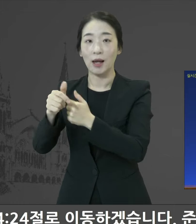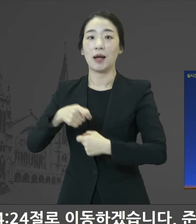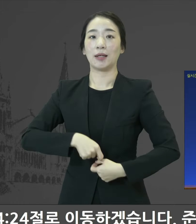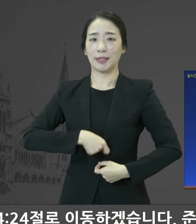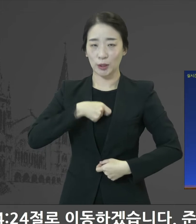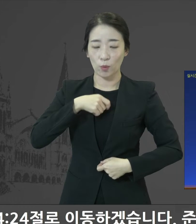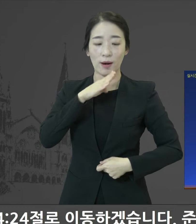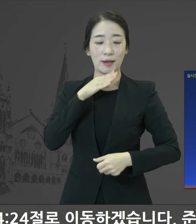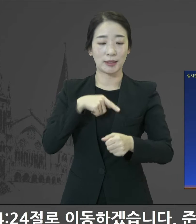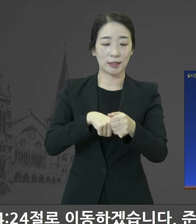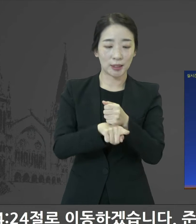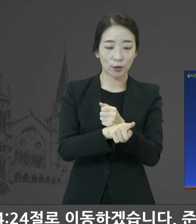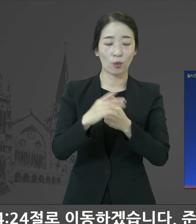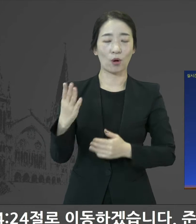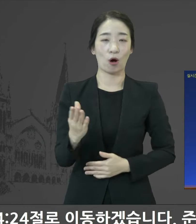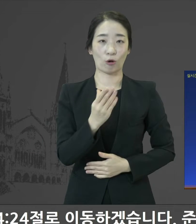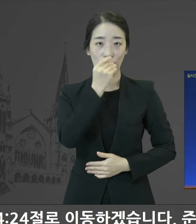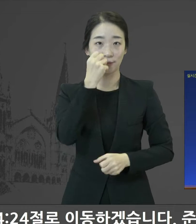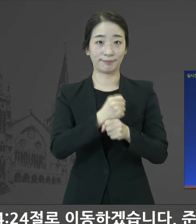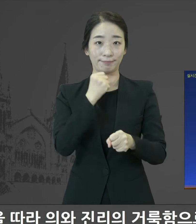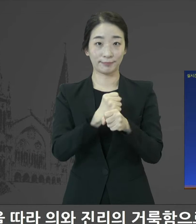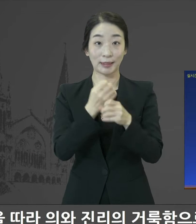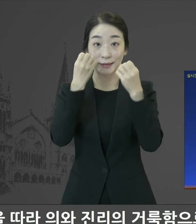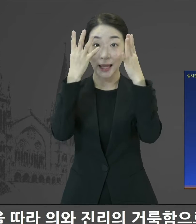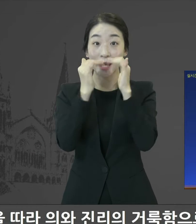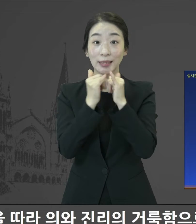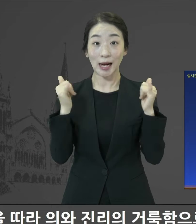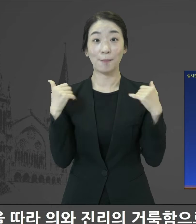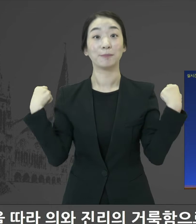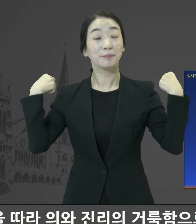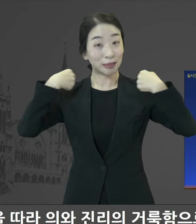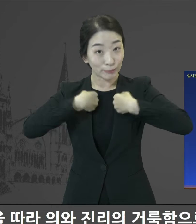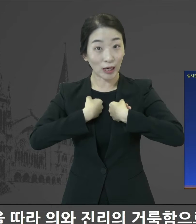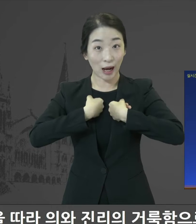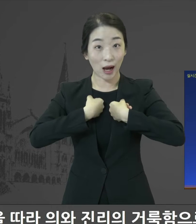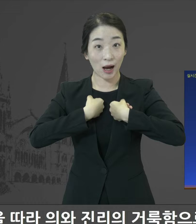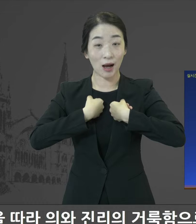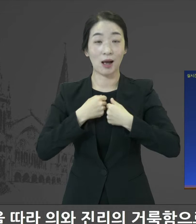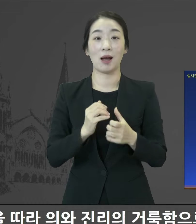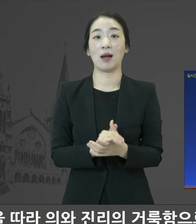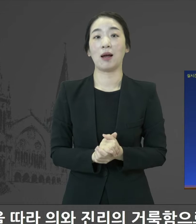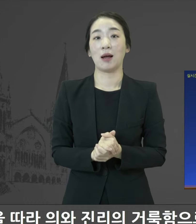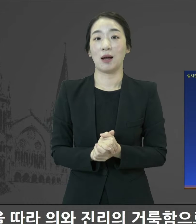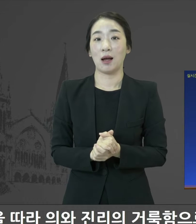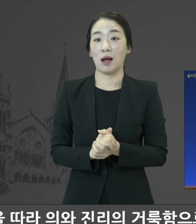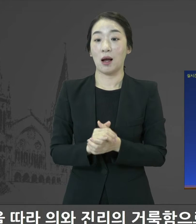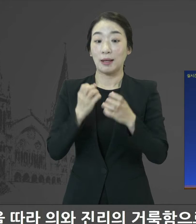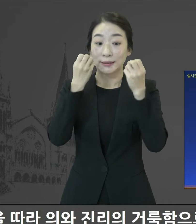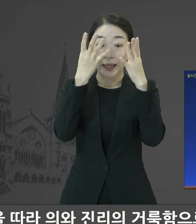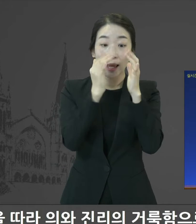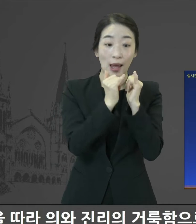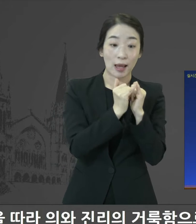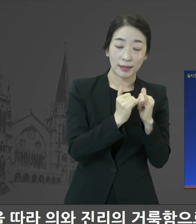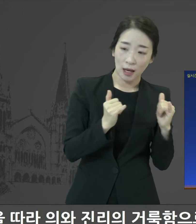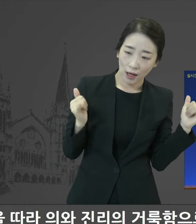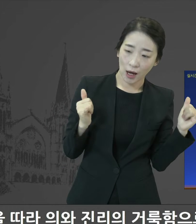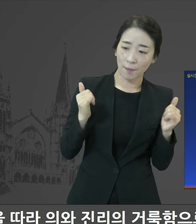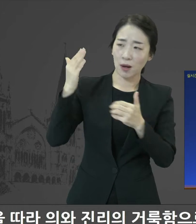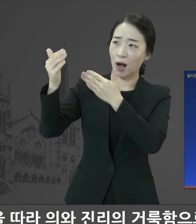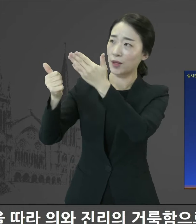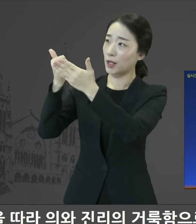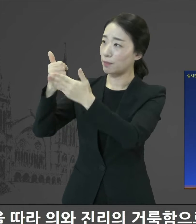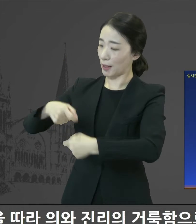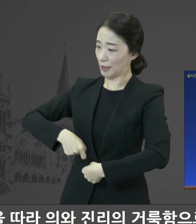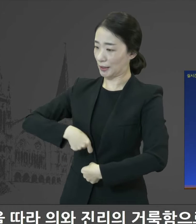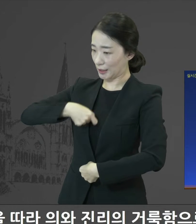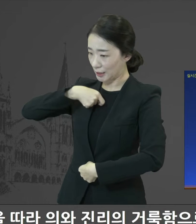거룩함으로 지으심을 받은 새 사람을 입으라. 새 사람이 하나님을 따라 의와 진리의